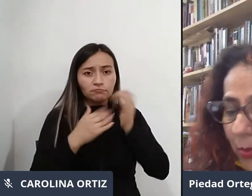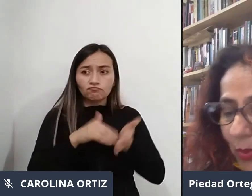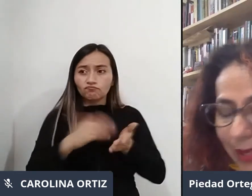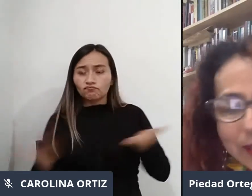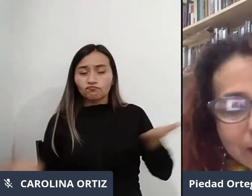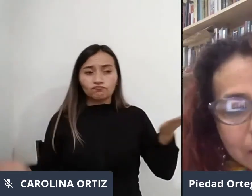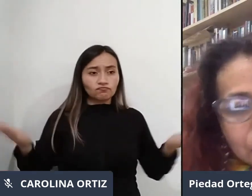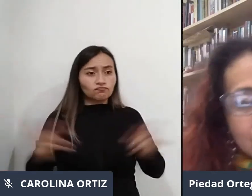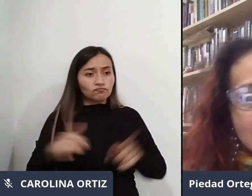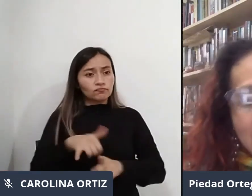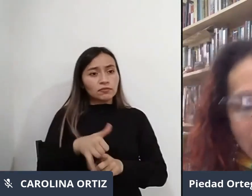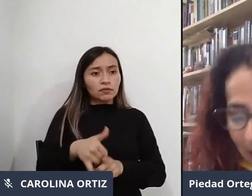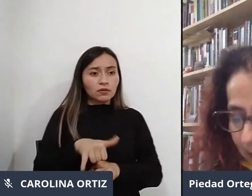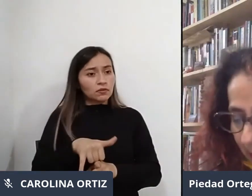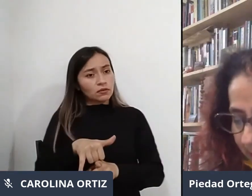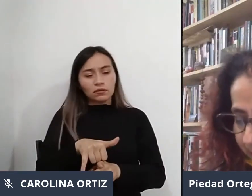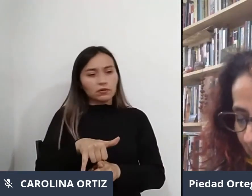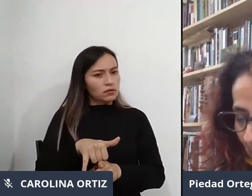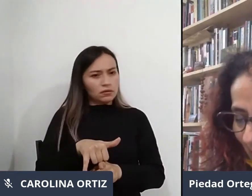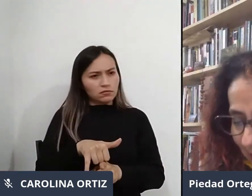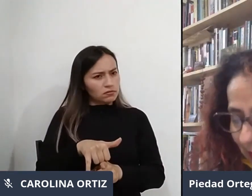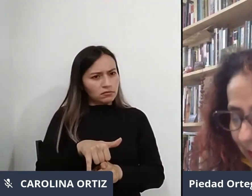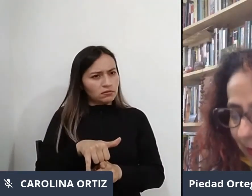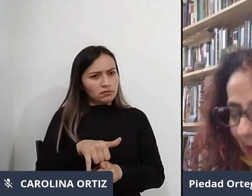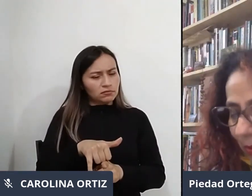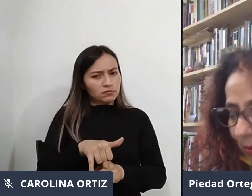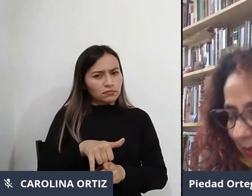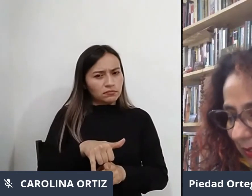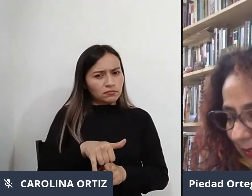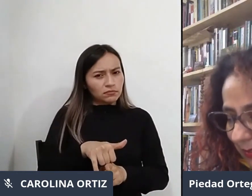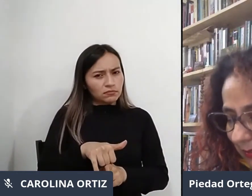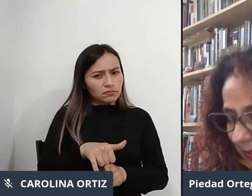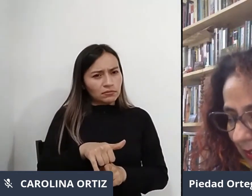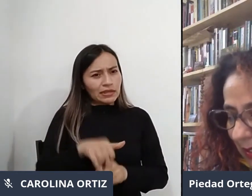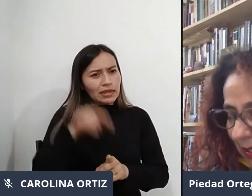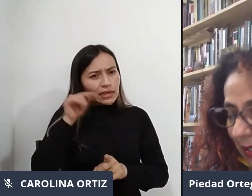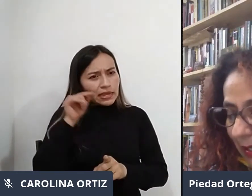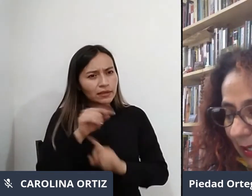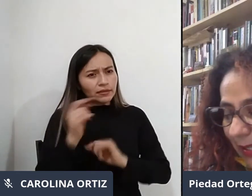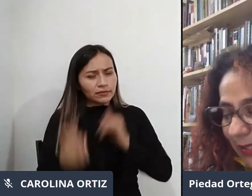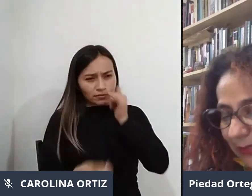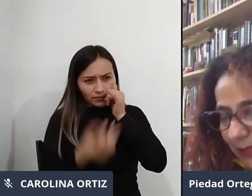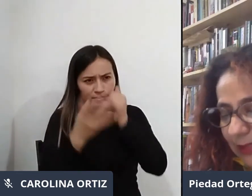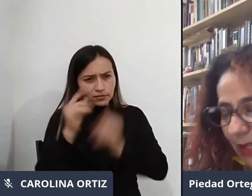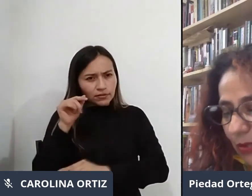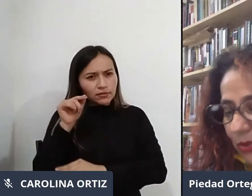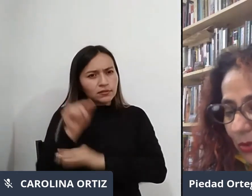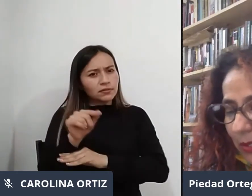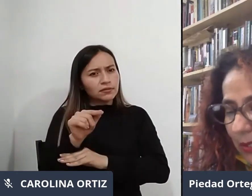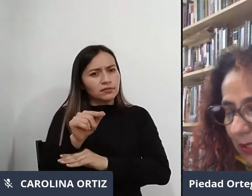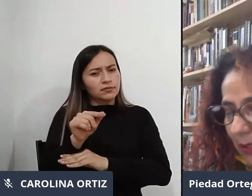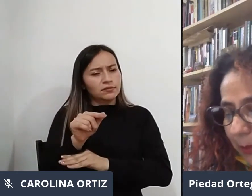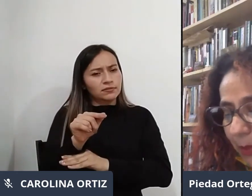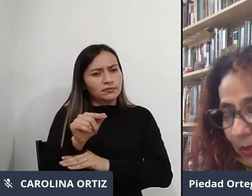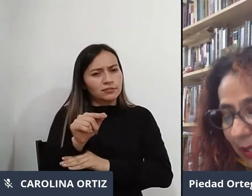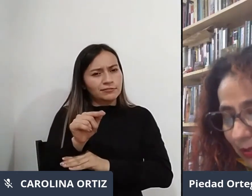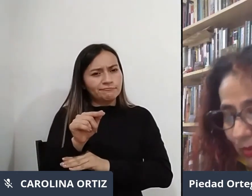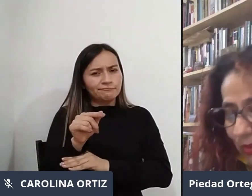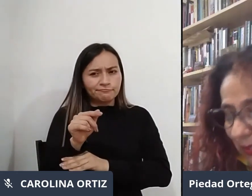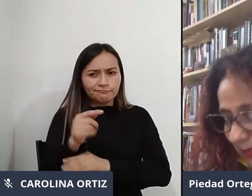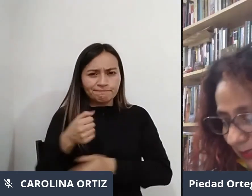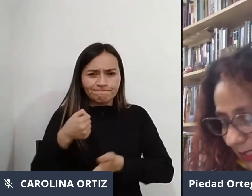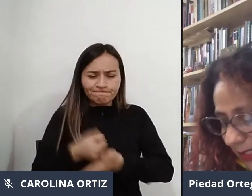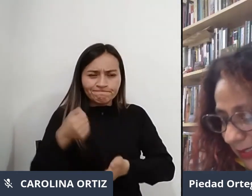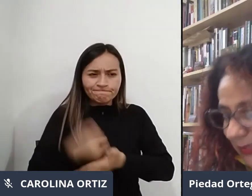no puede ser pusilánime, esta pedagogía crítica intenta construir